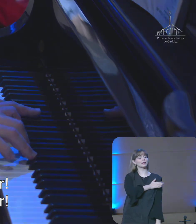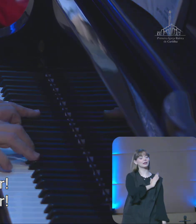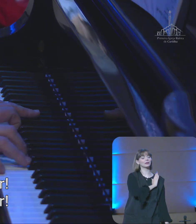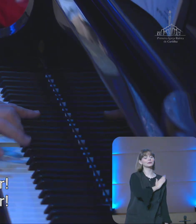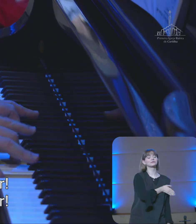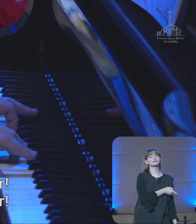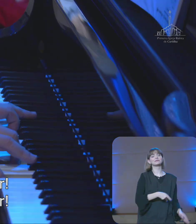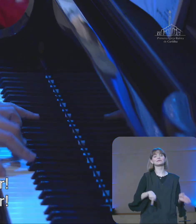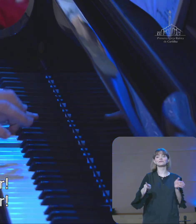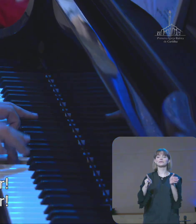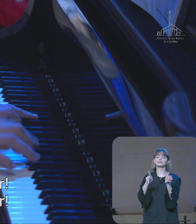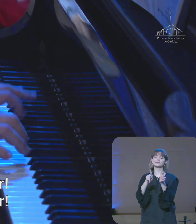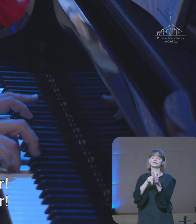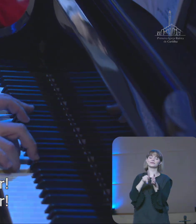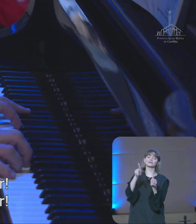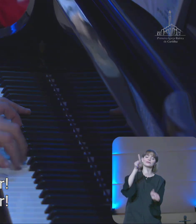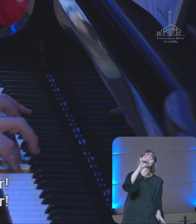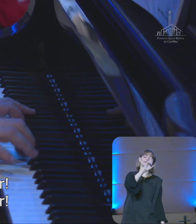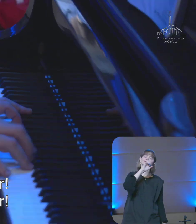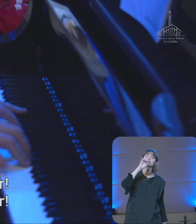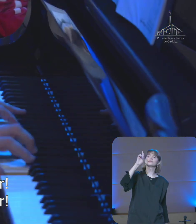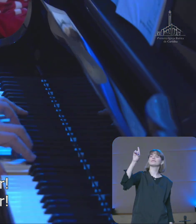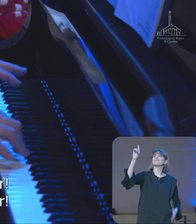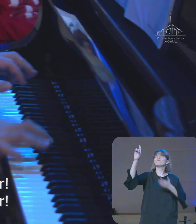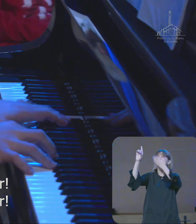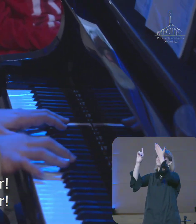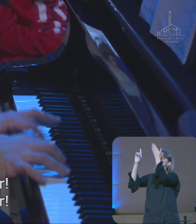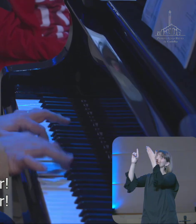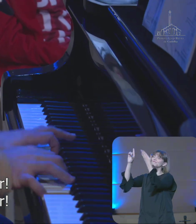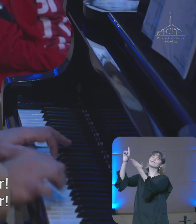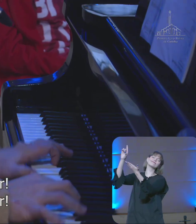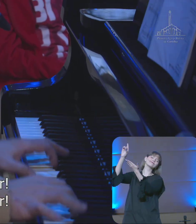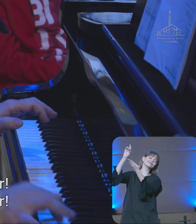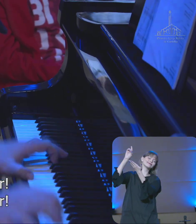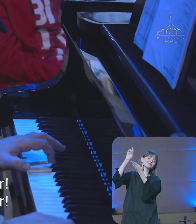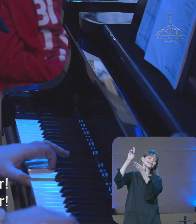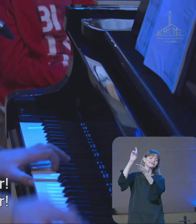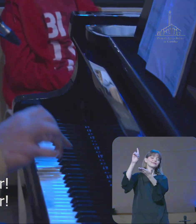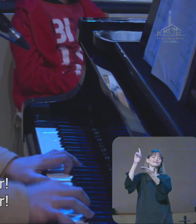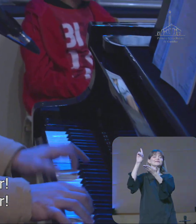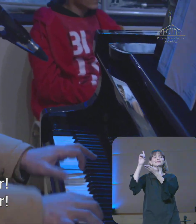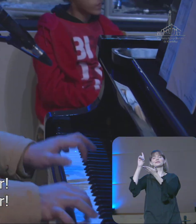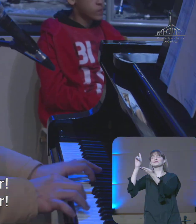O meu coração é teu, Senhor.